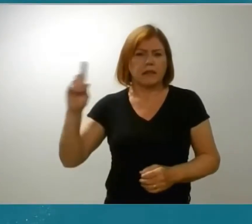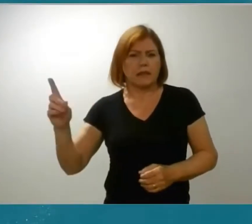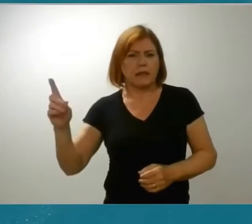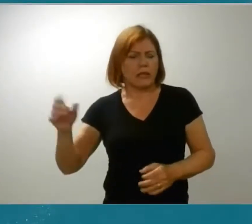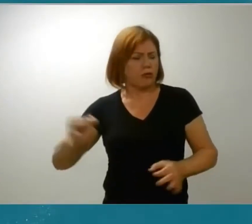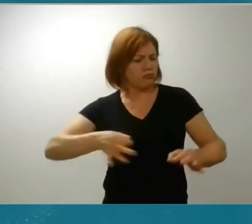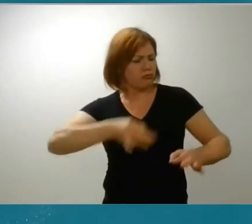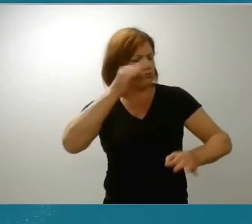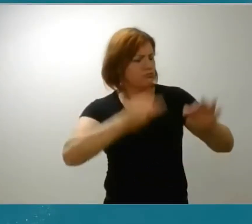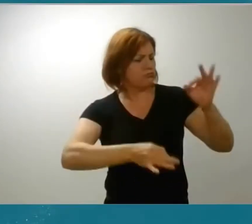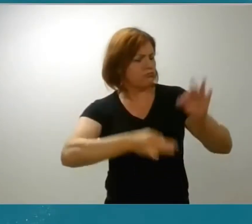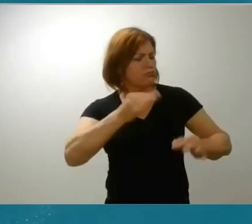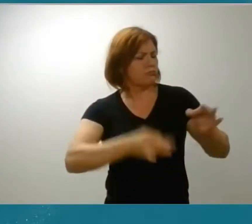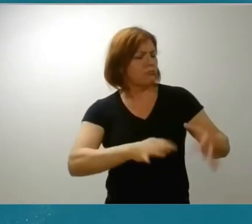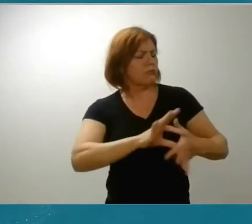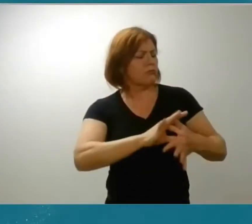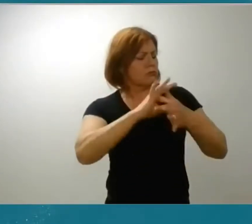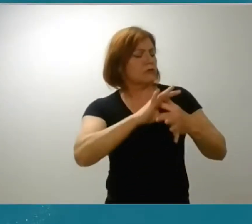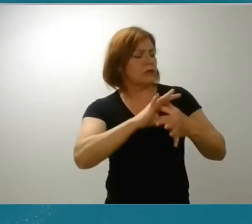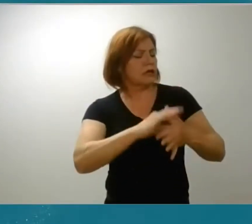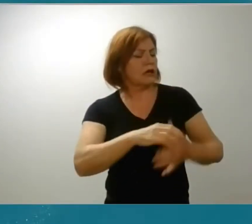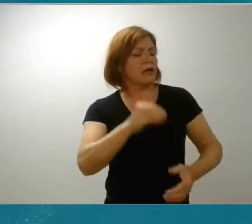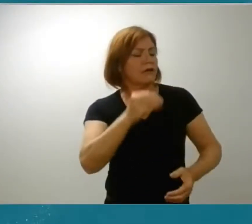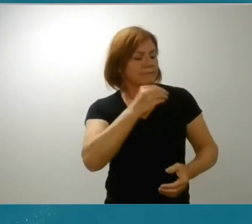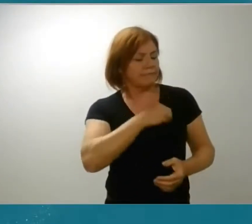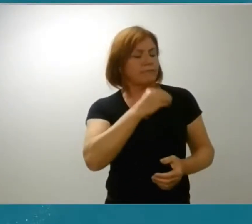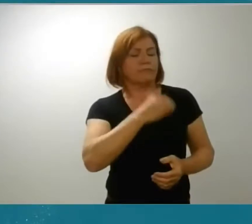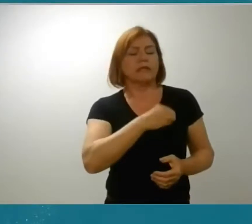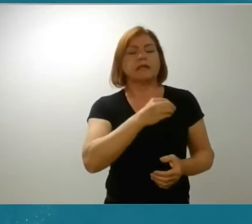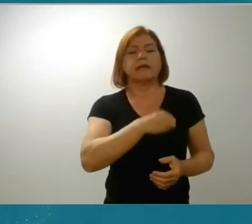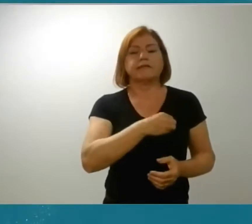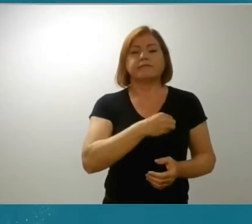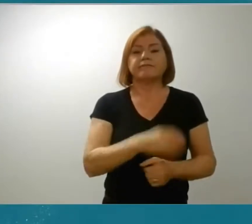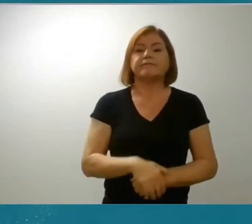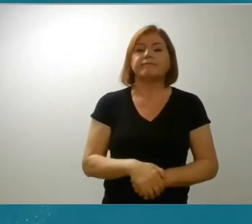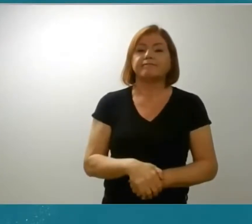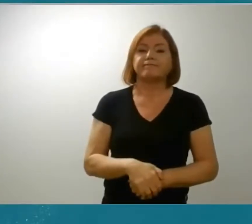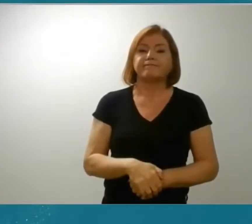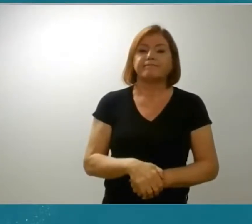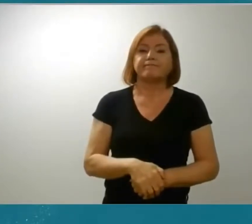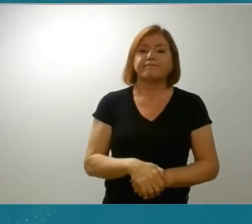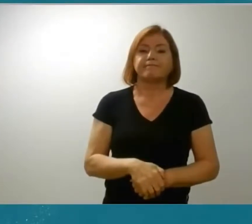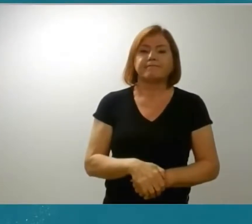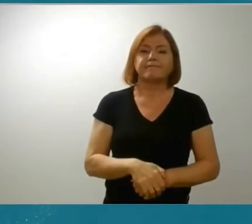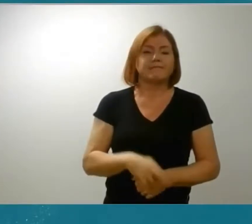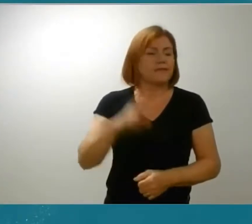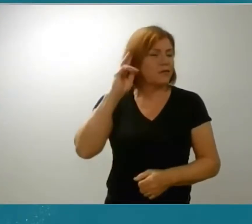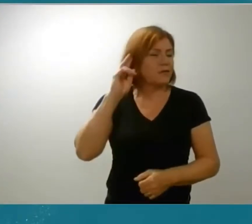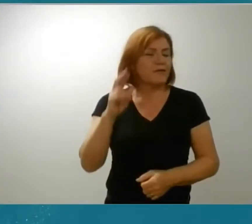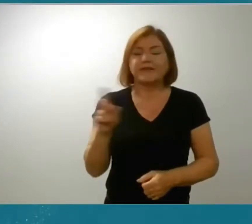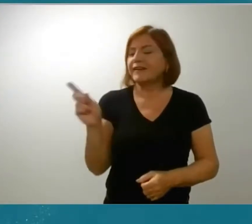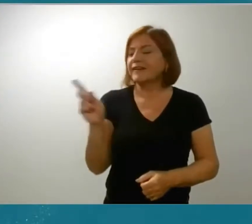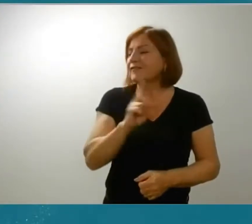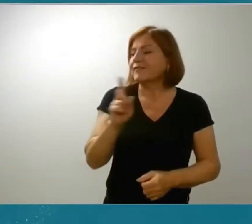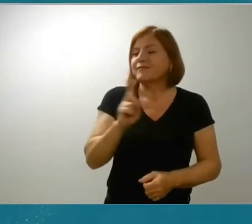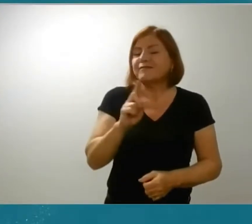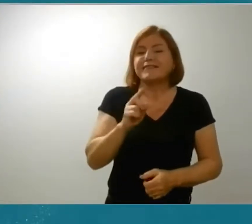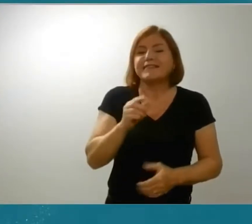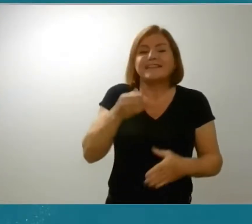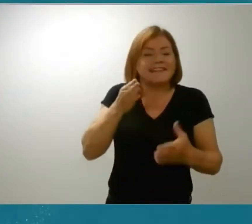carne o pecado. Que maravilha, irmãos! Ele não participou do pecado, mas ele participou da